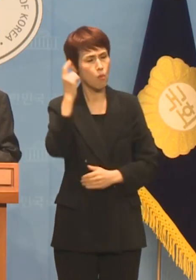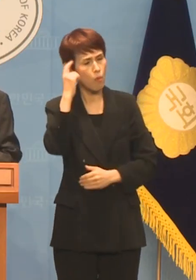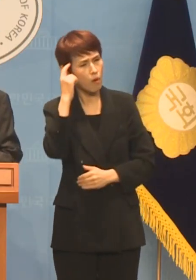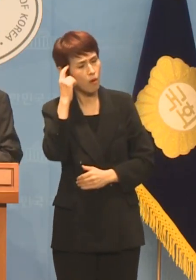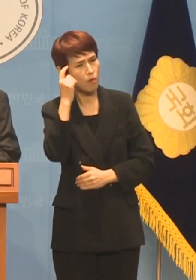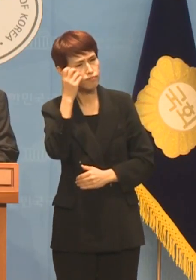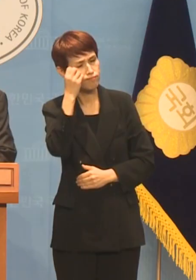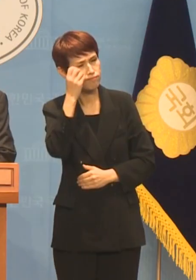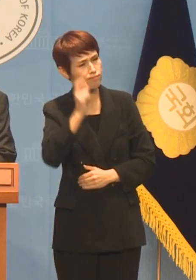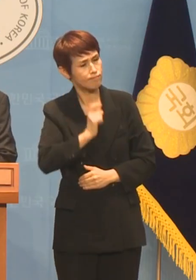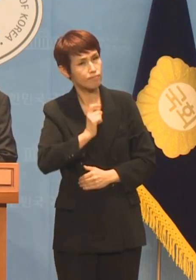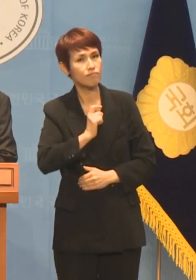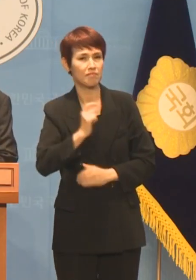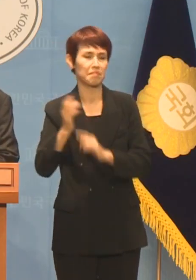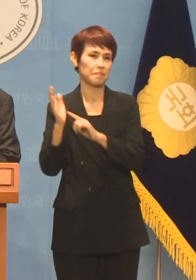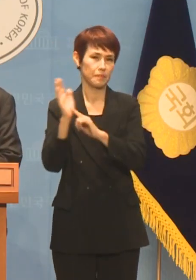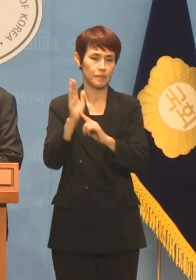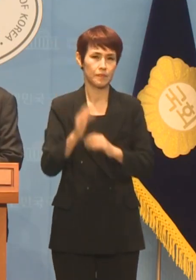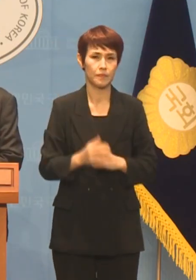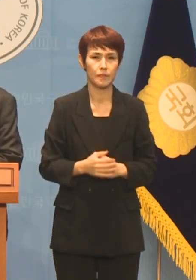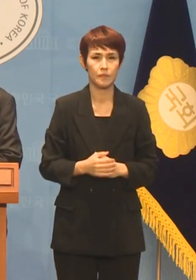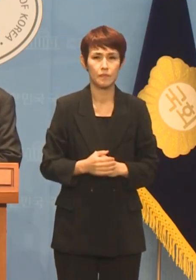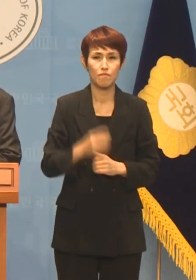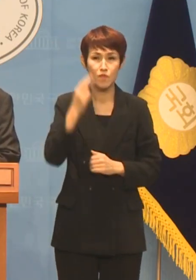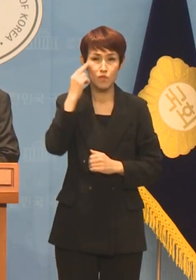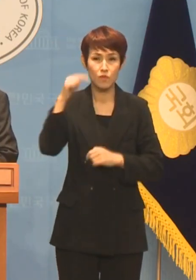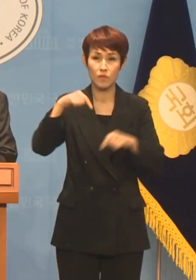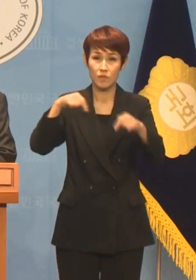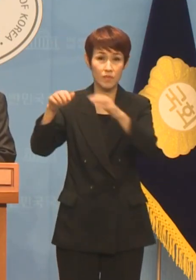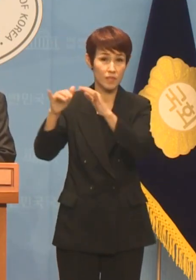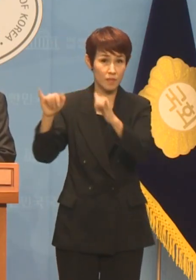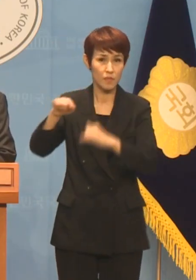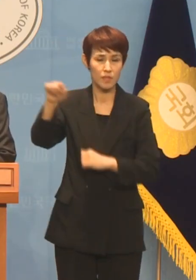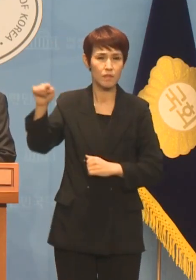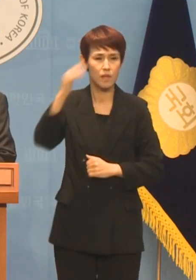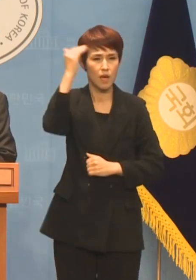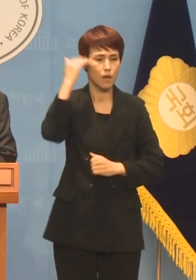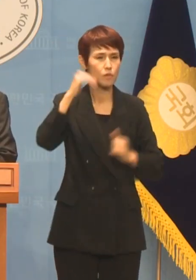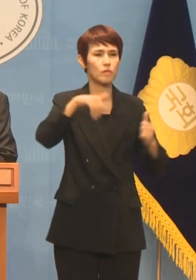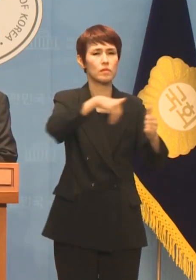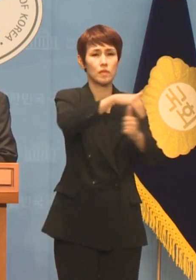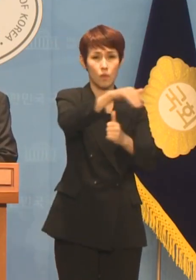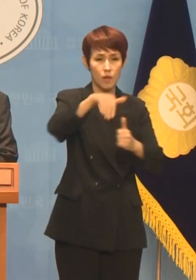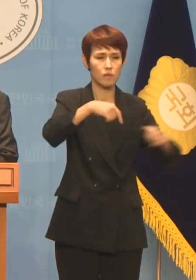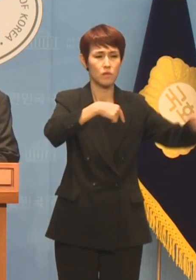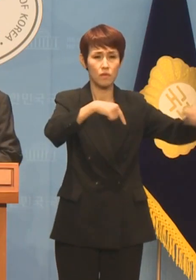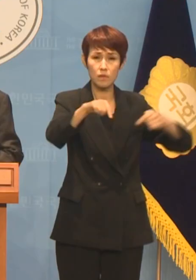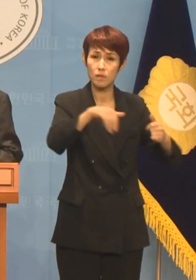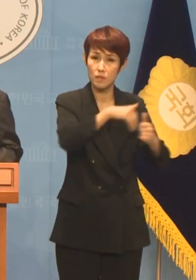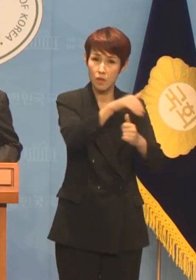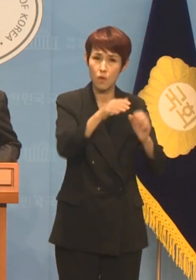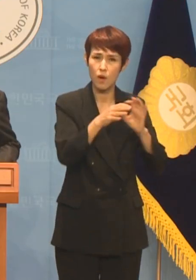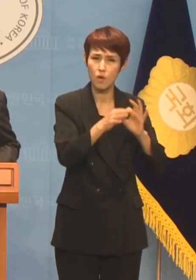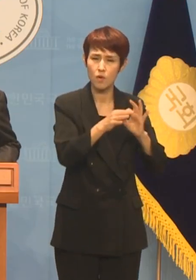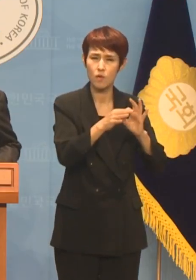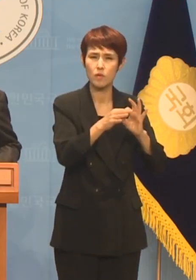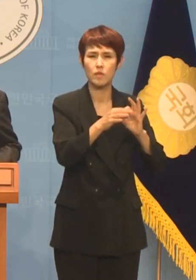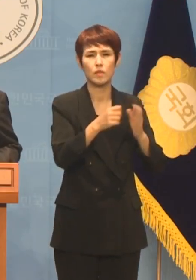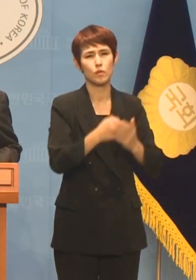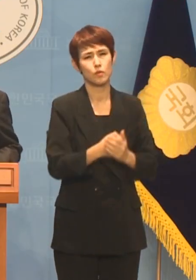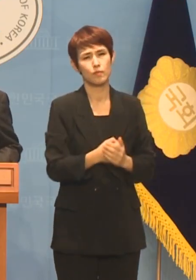표명했는데, 미국 조야 인사들이 공식적으로 대한민국의 현재 정치 상황에 대해서 불개의